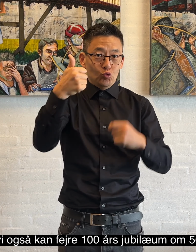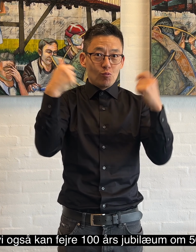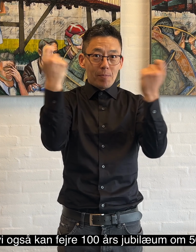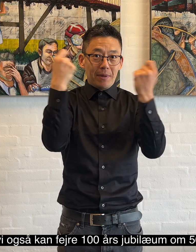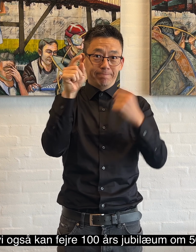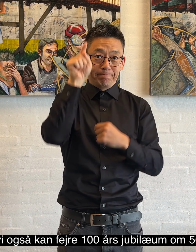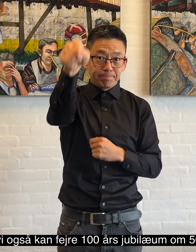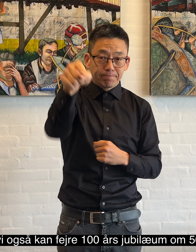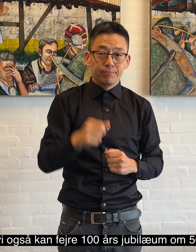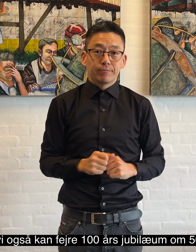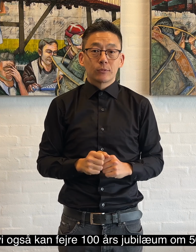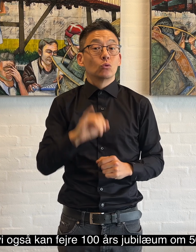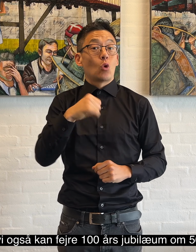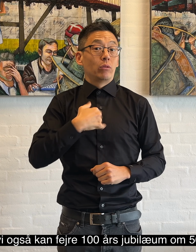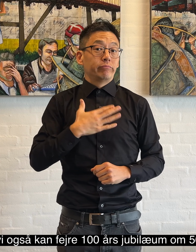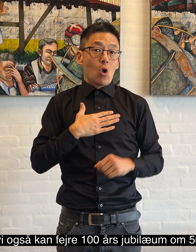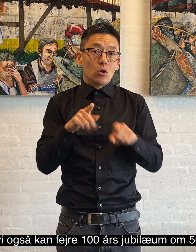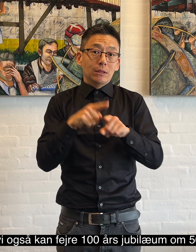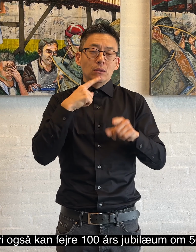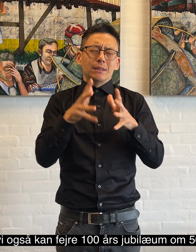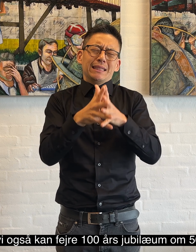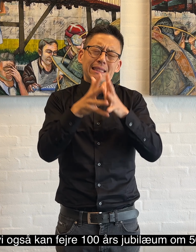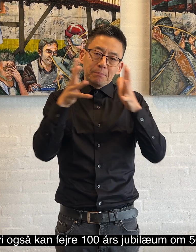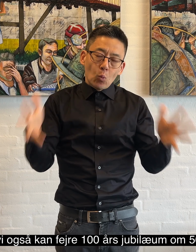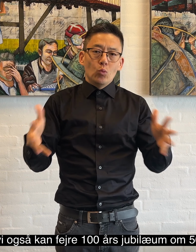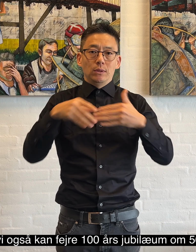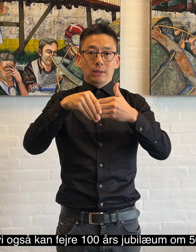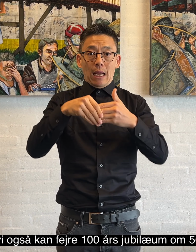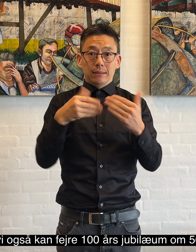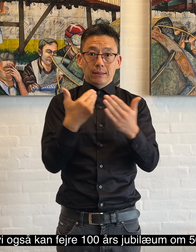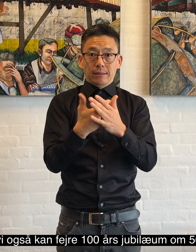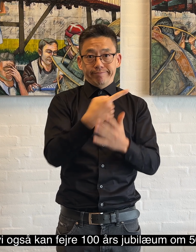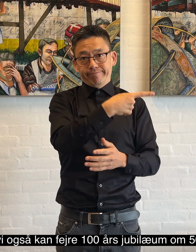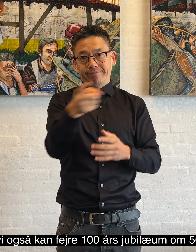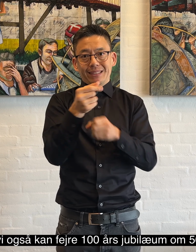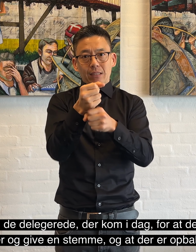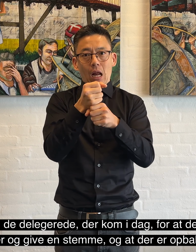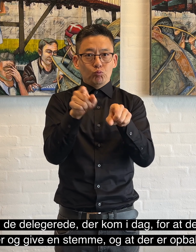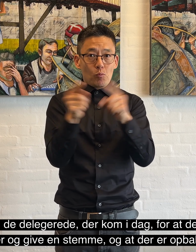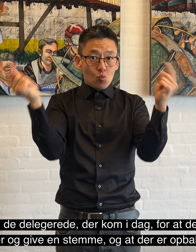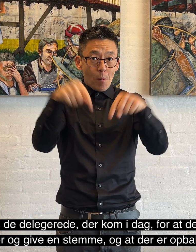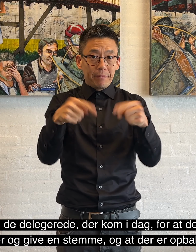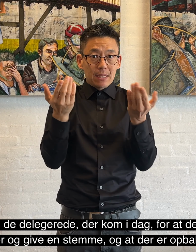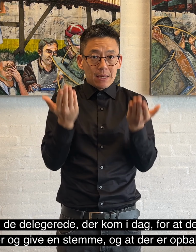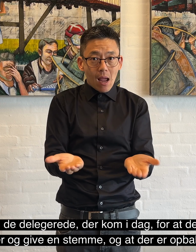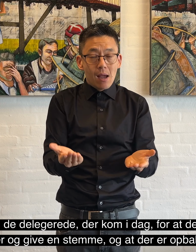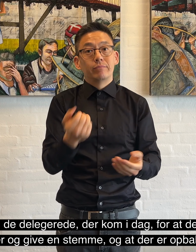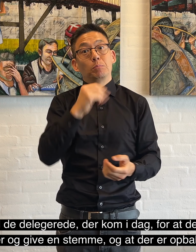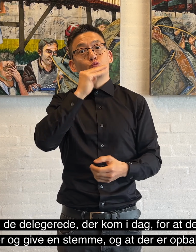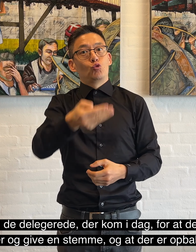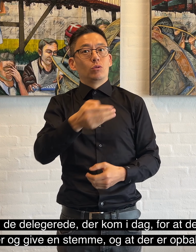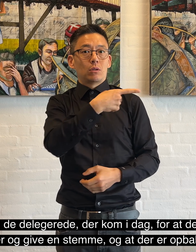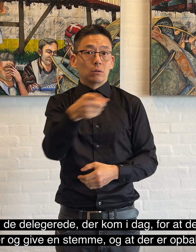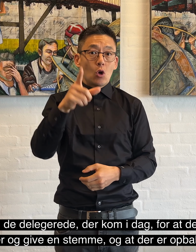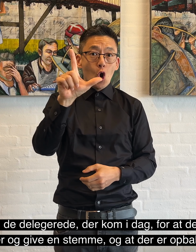Så vi også kan fejre 100 års jubilæum om 50 år. Så en kæmpe stor tak til de delegerede, der kom i